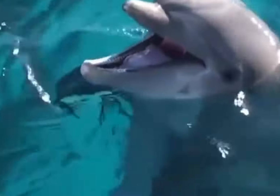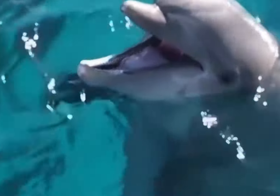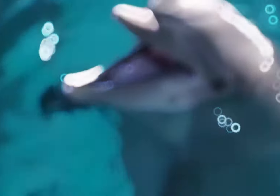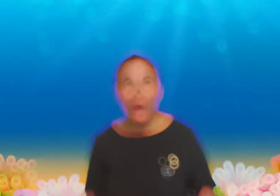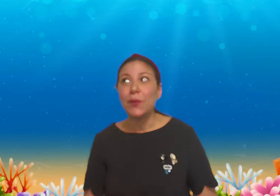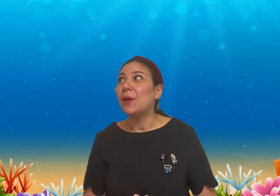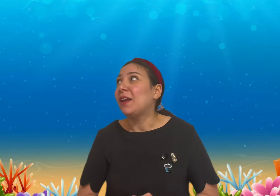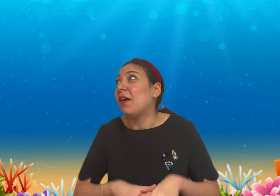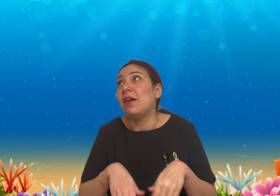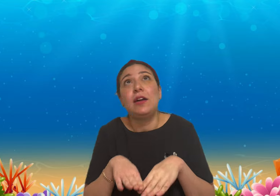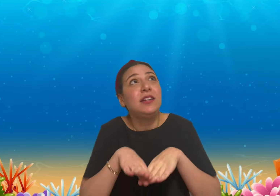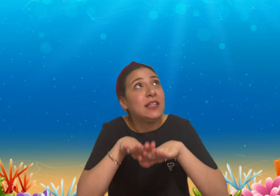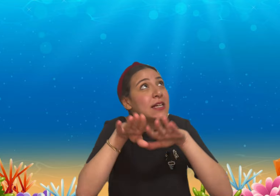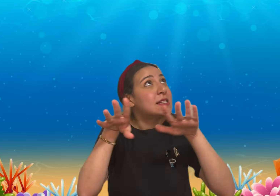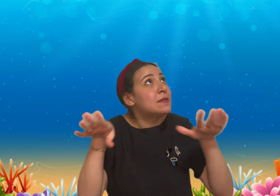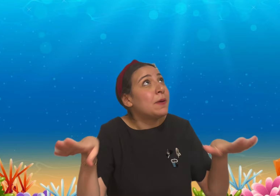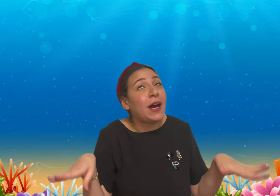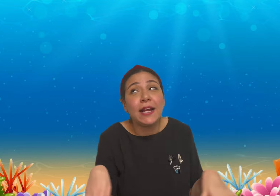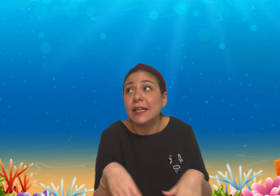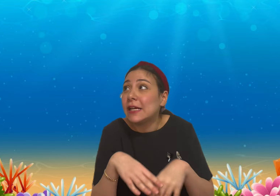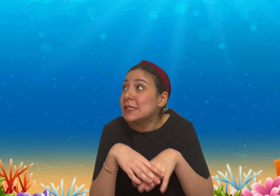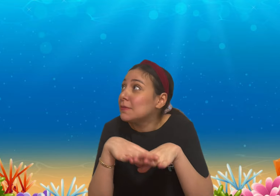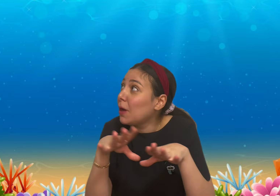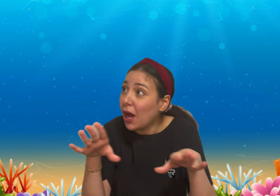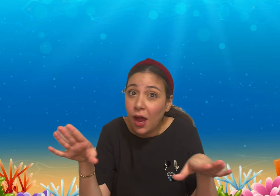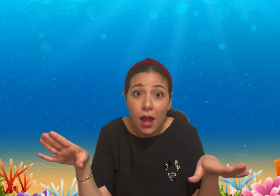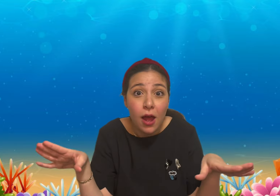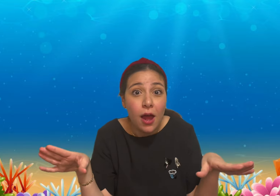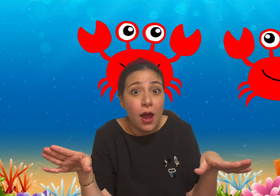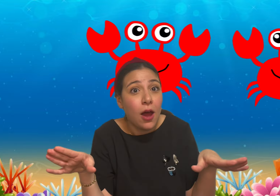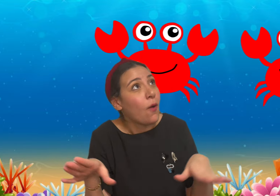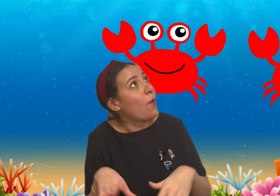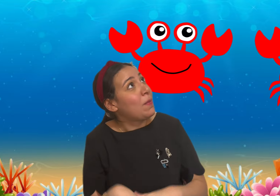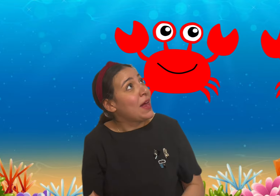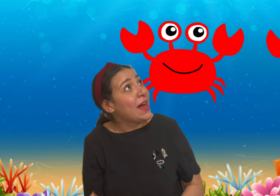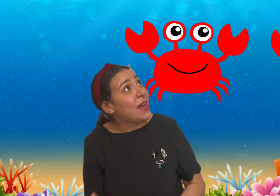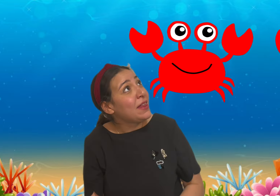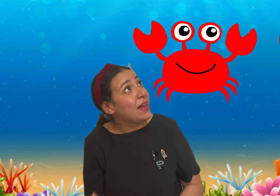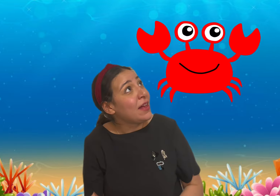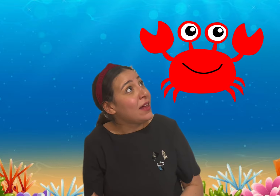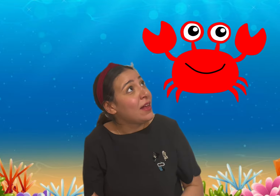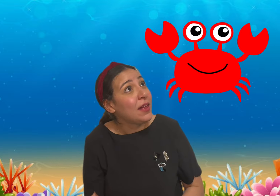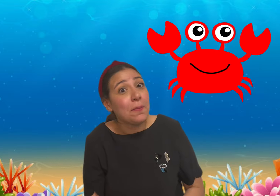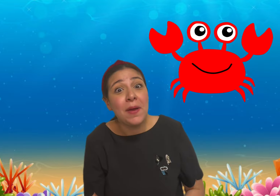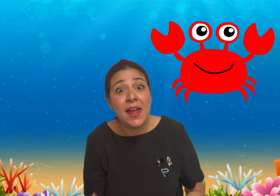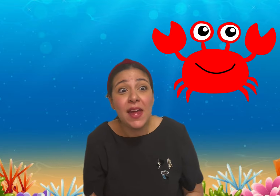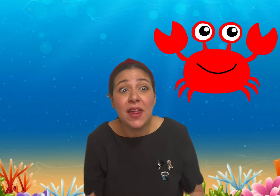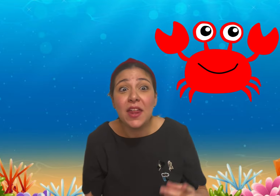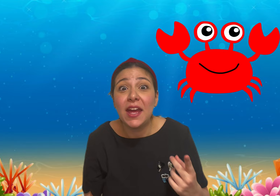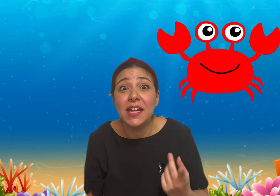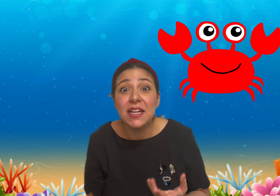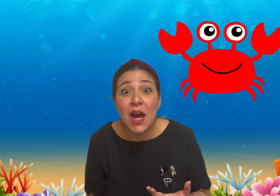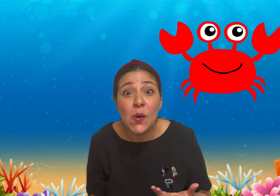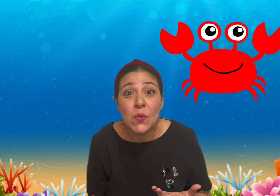والآن لنسبح لنسبح وما هذا؟ ما هذا إنه